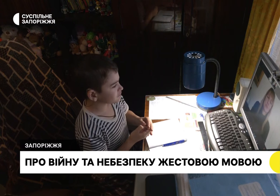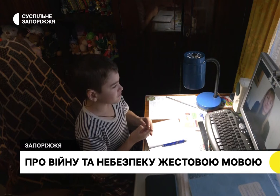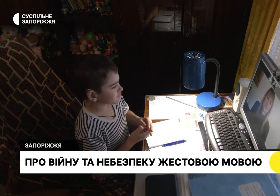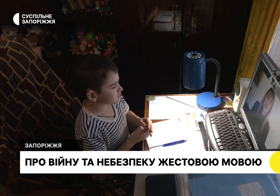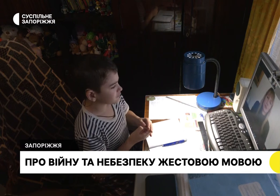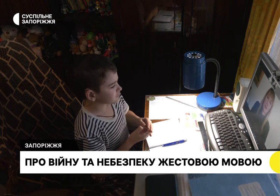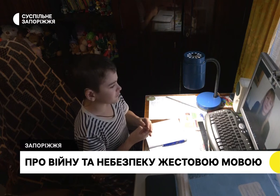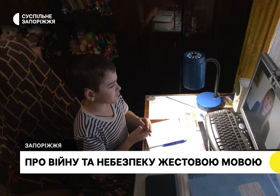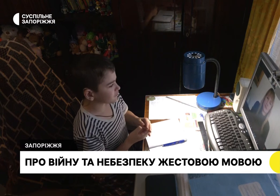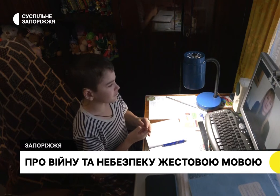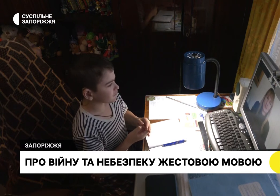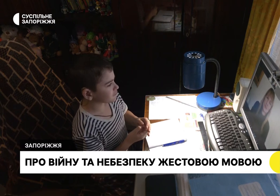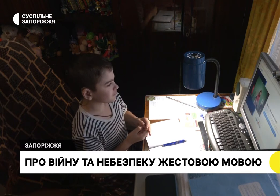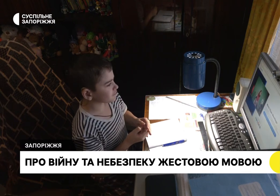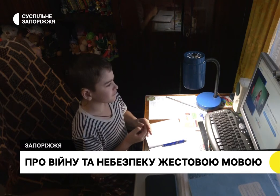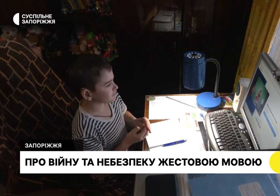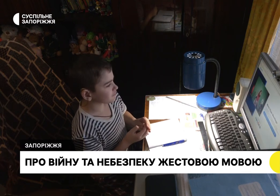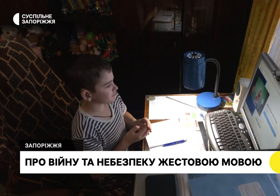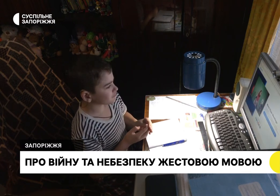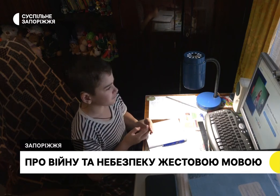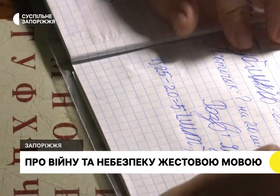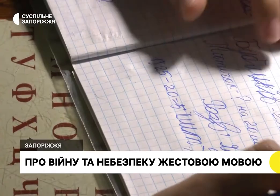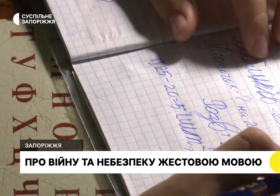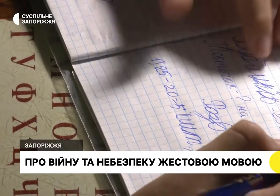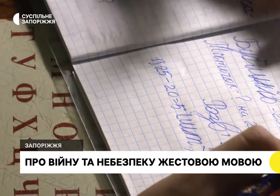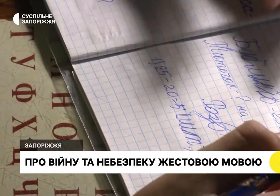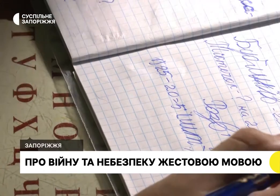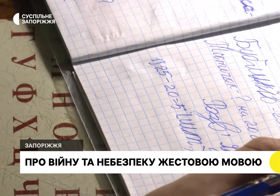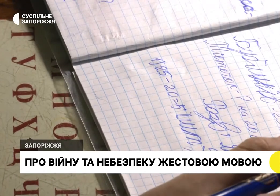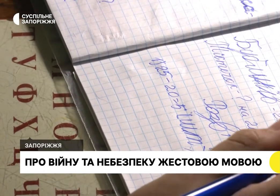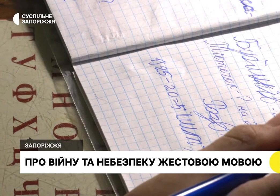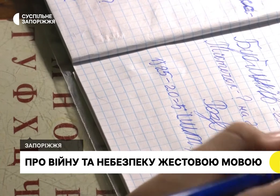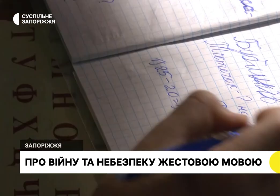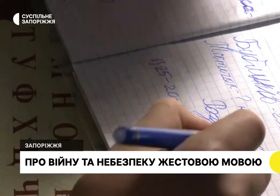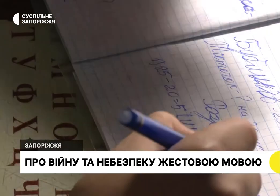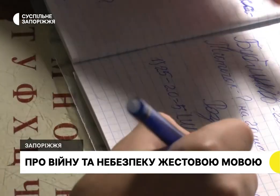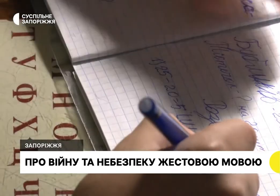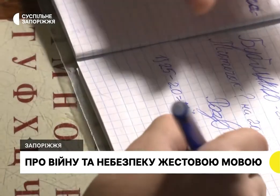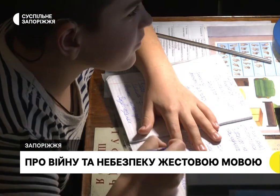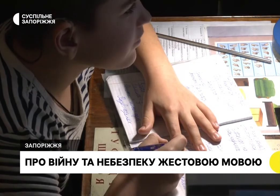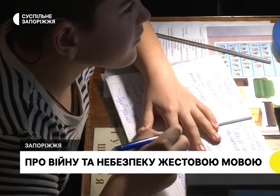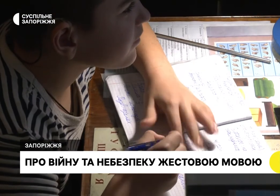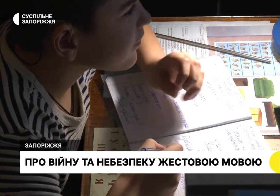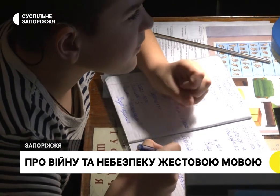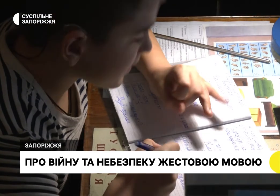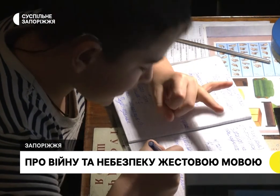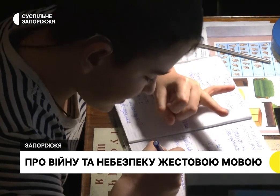Все, добре. Все. Окрім складнощів із комунікацією через комп'ютер, дітям з порушенням слуху